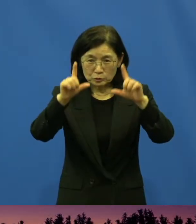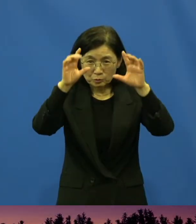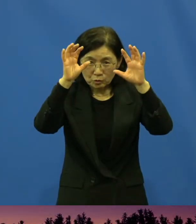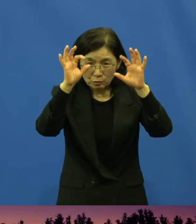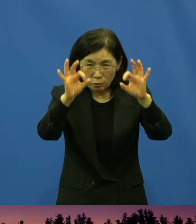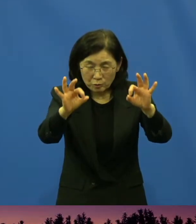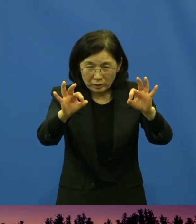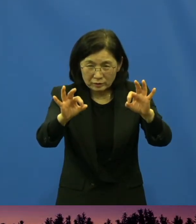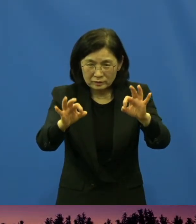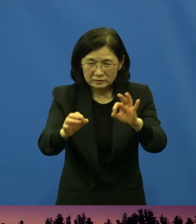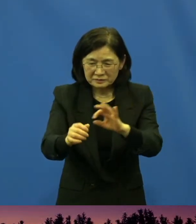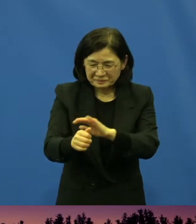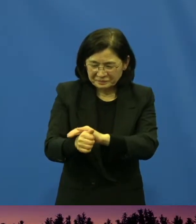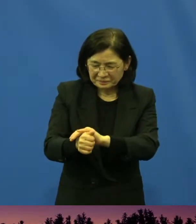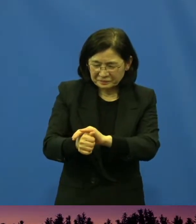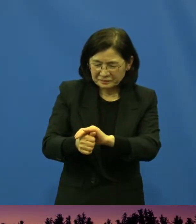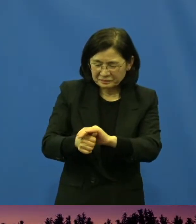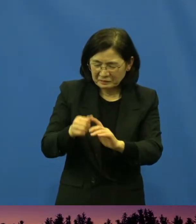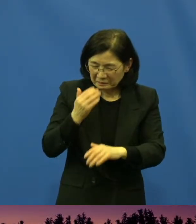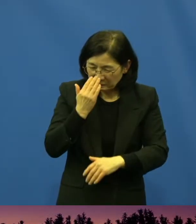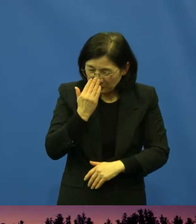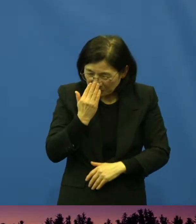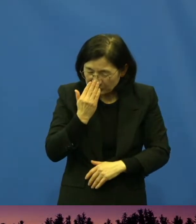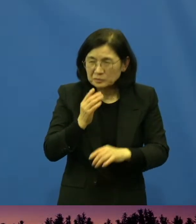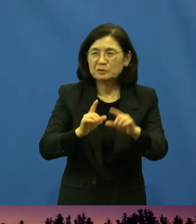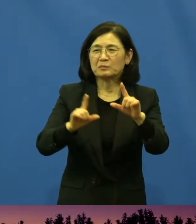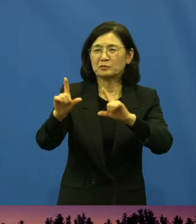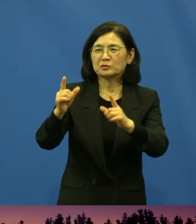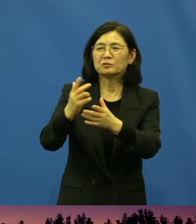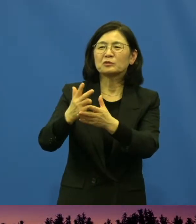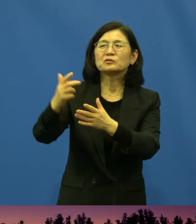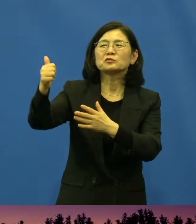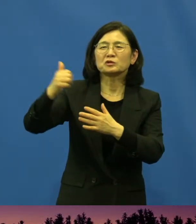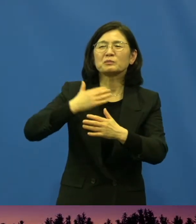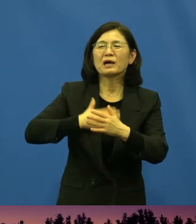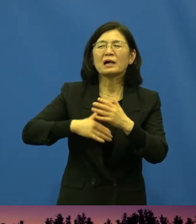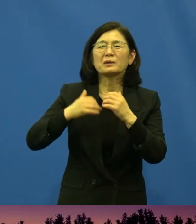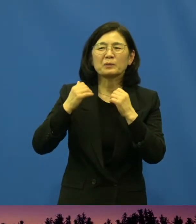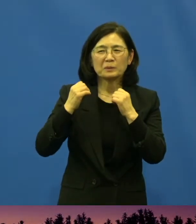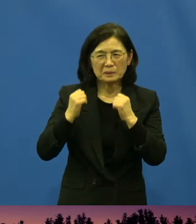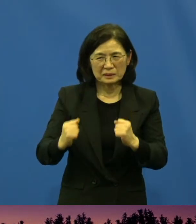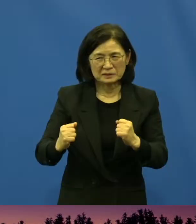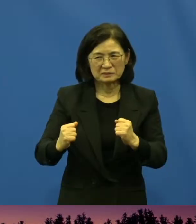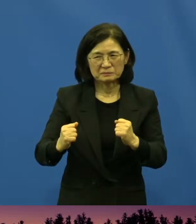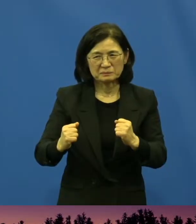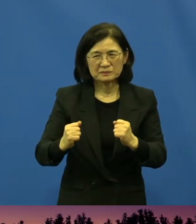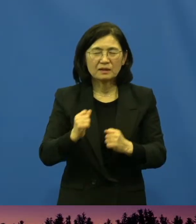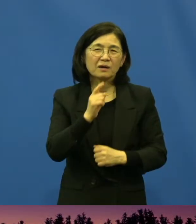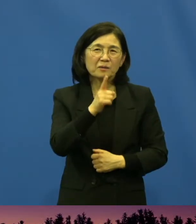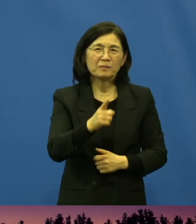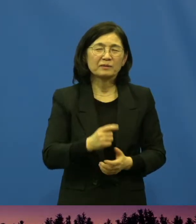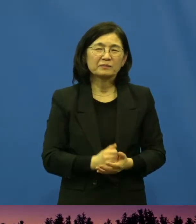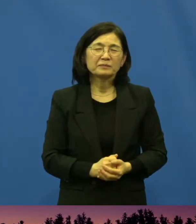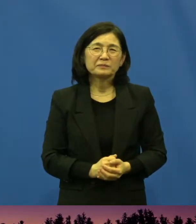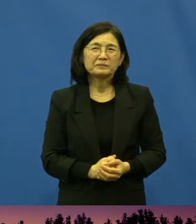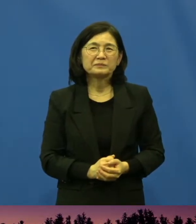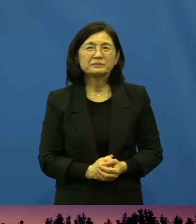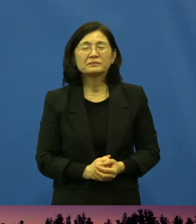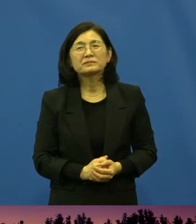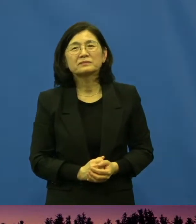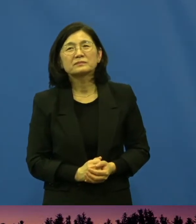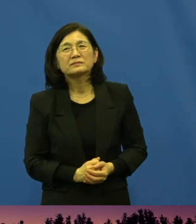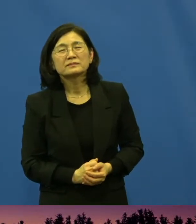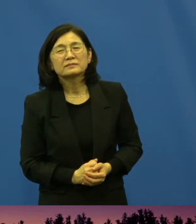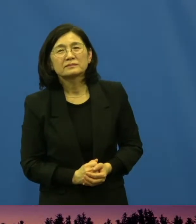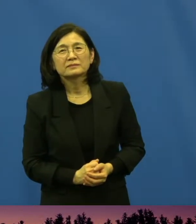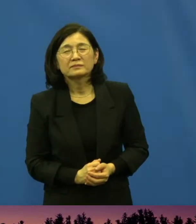출발점입니다. 그러니까 내가 나를 모르니까